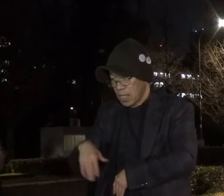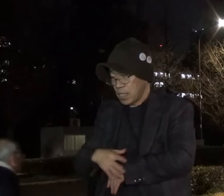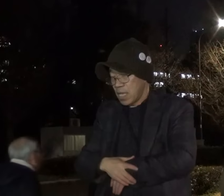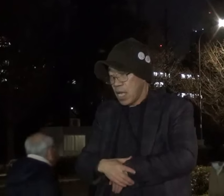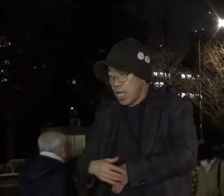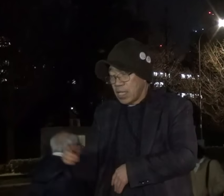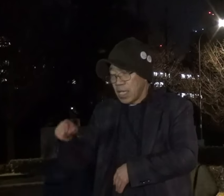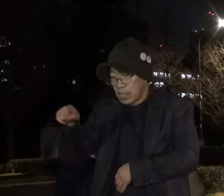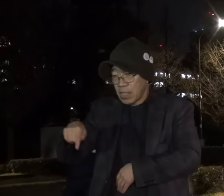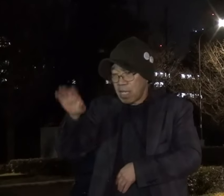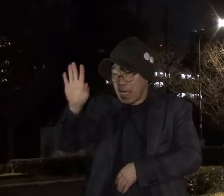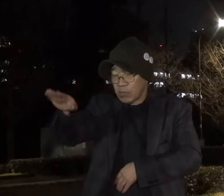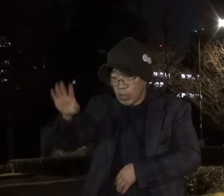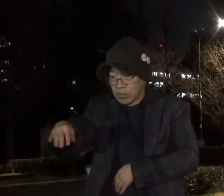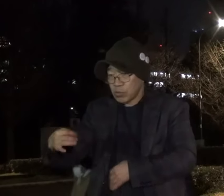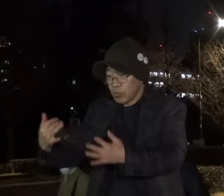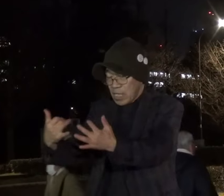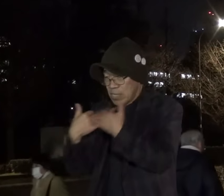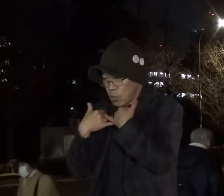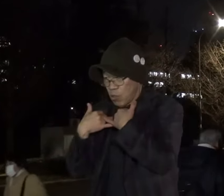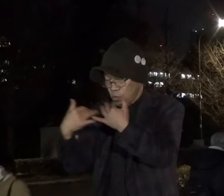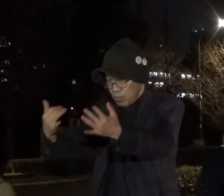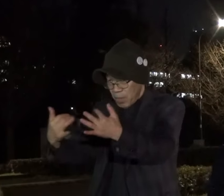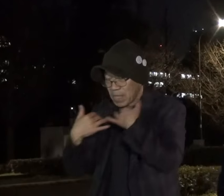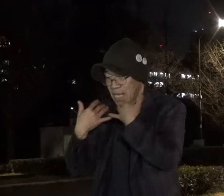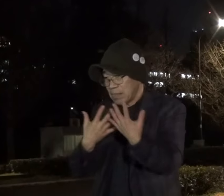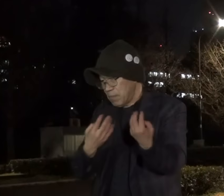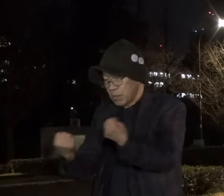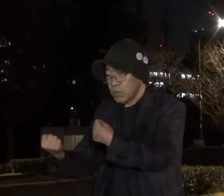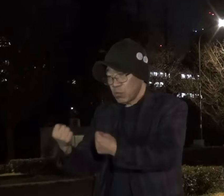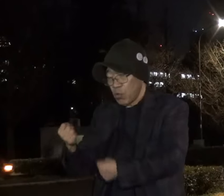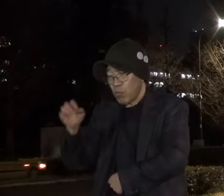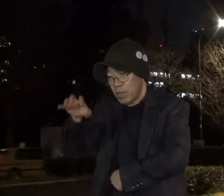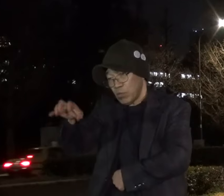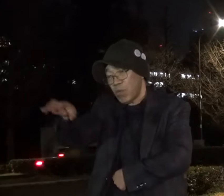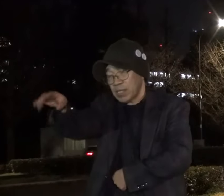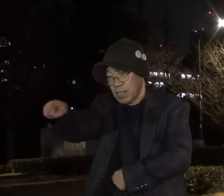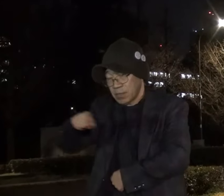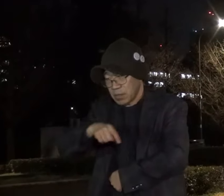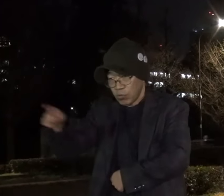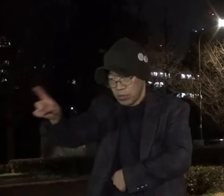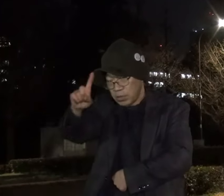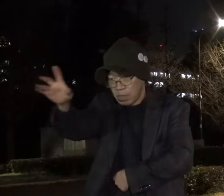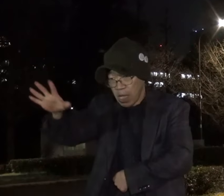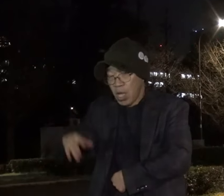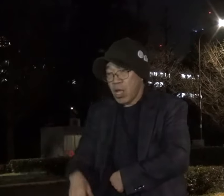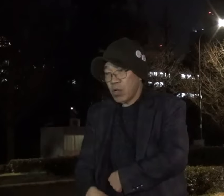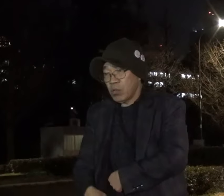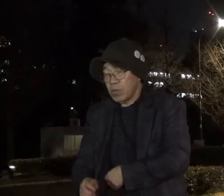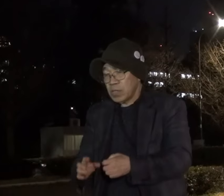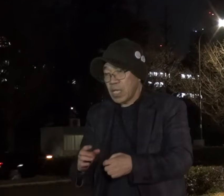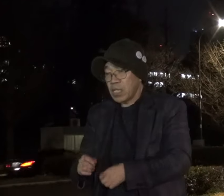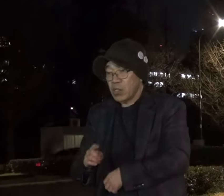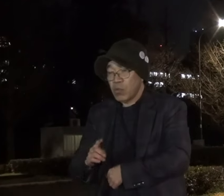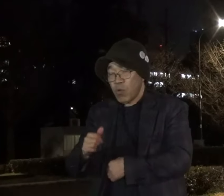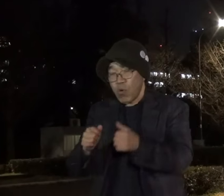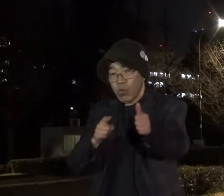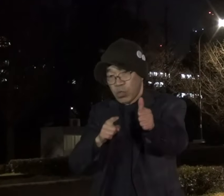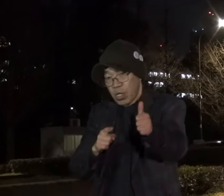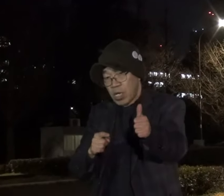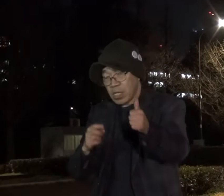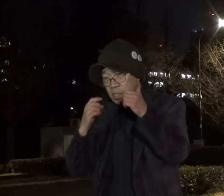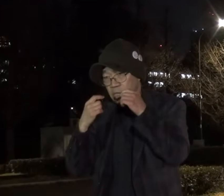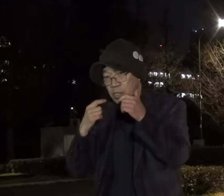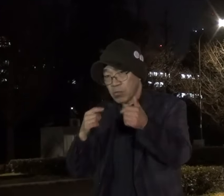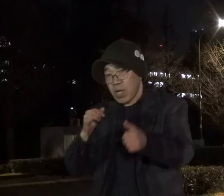り、今でも考えてしまうことがあります。原発事故のことを知った夫は、出張の予定を繰り上げて帰国してくれました